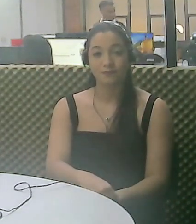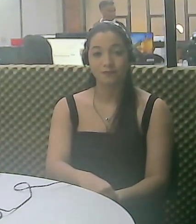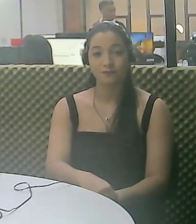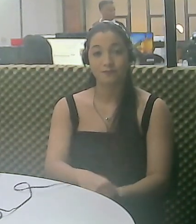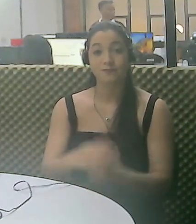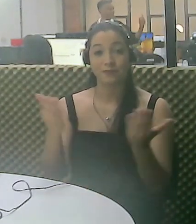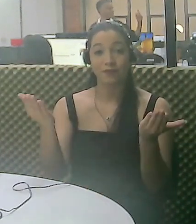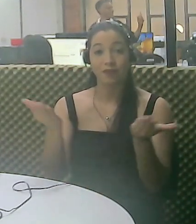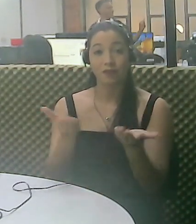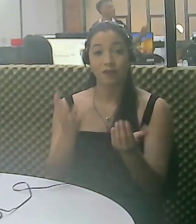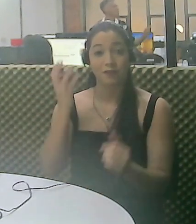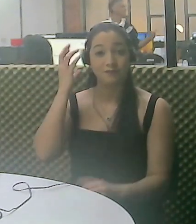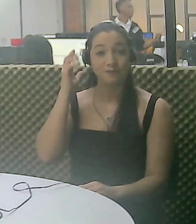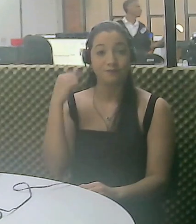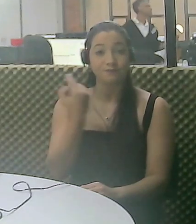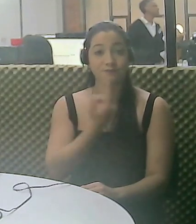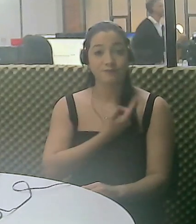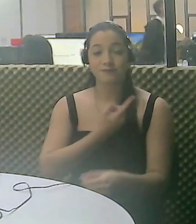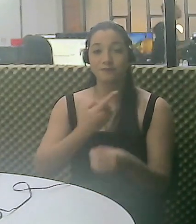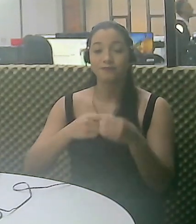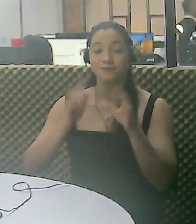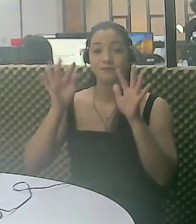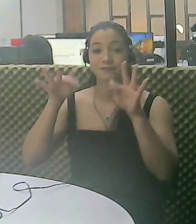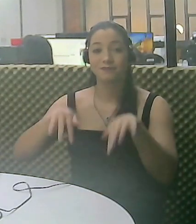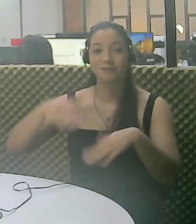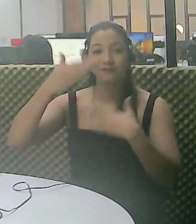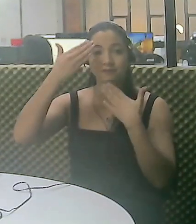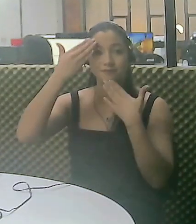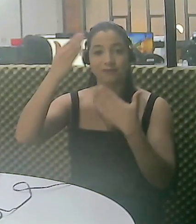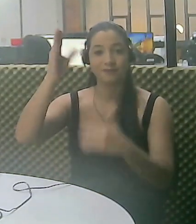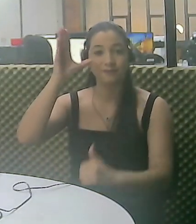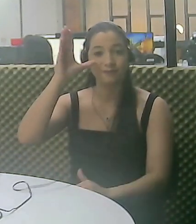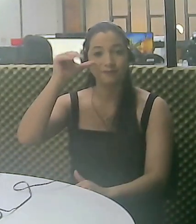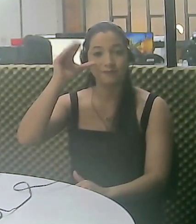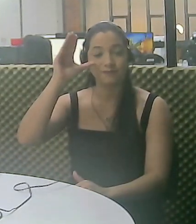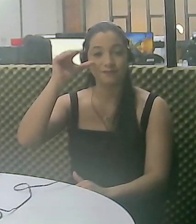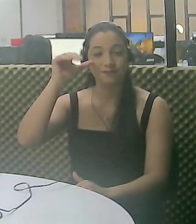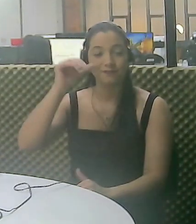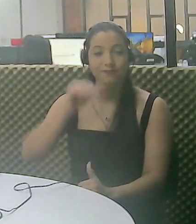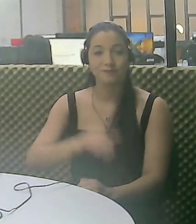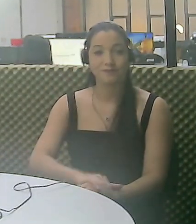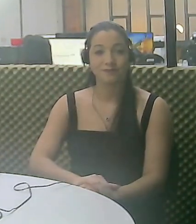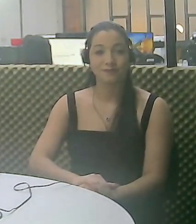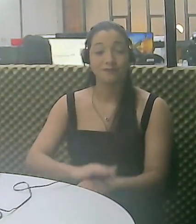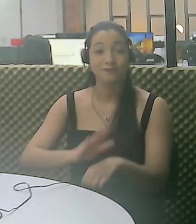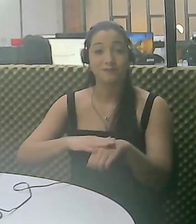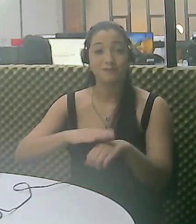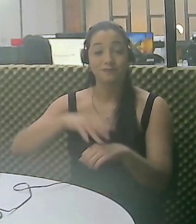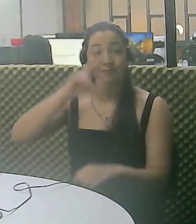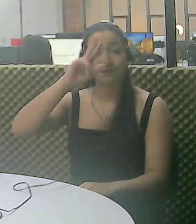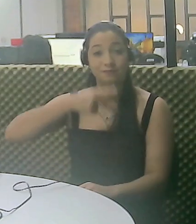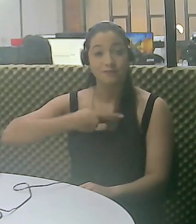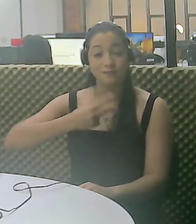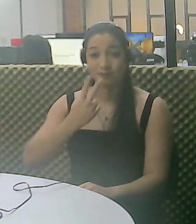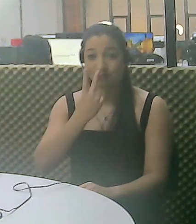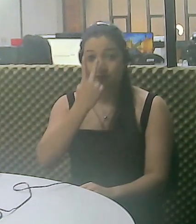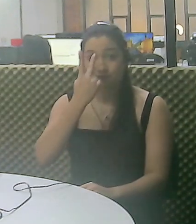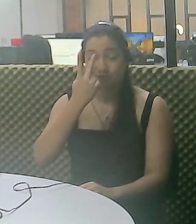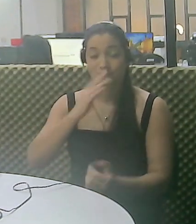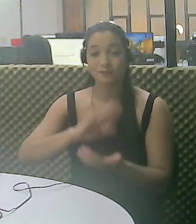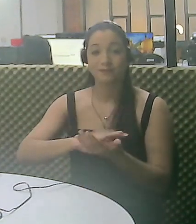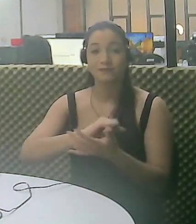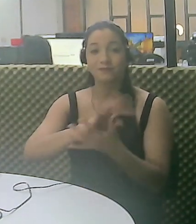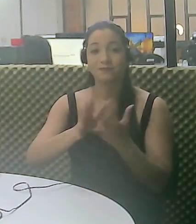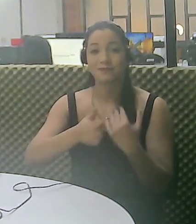A edição de hoje da Rádio Nossa Cidade fica por aqui. Obrigada pela sua audiência. A edição foi minha, Vanessa Gianotti. Tradução